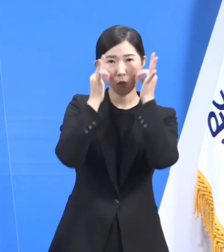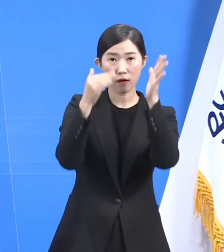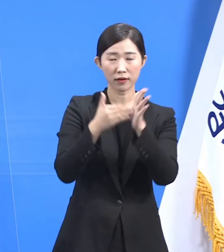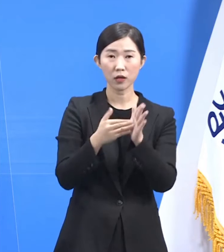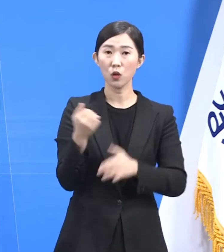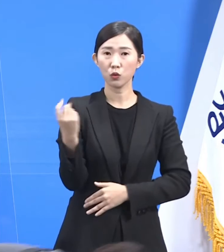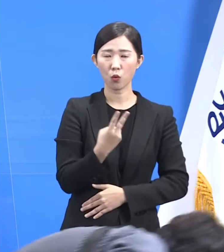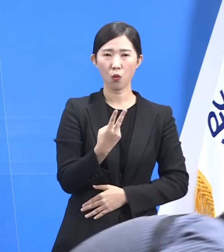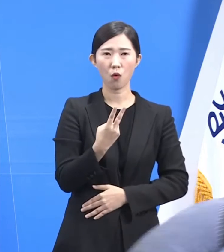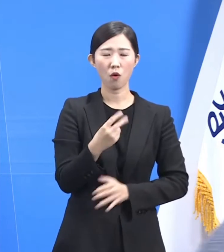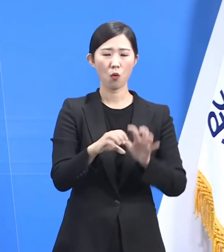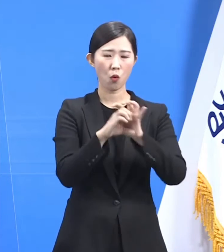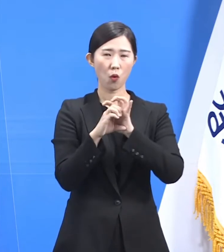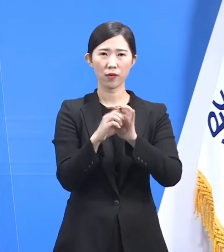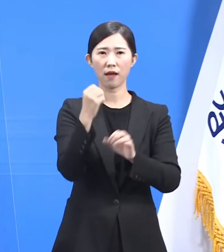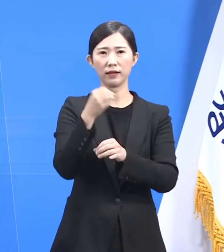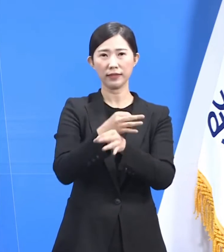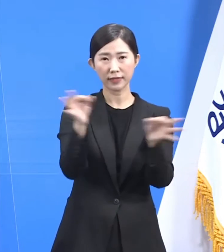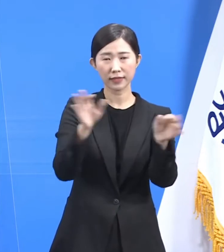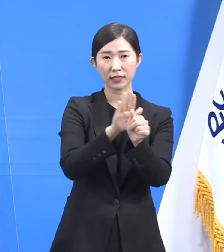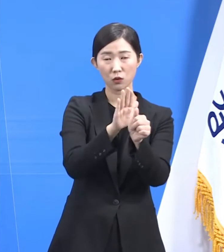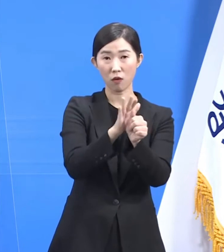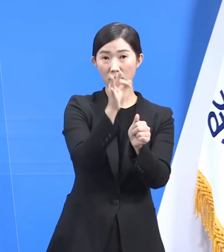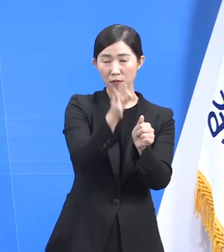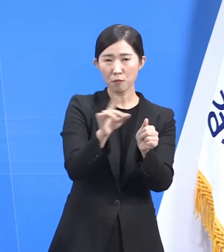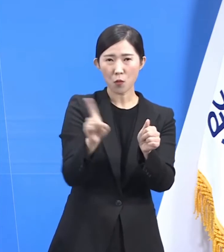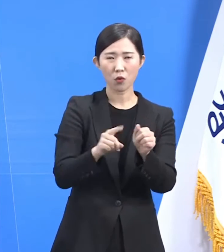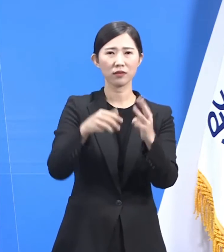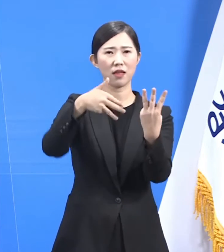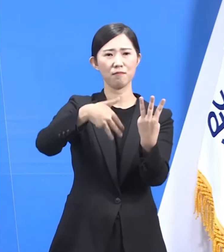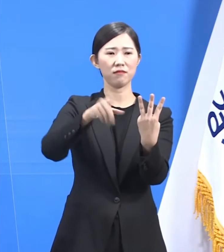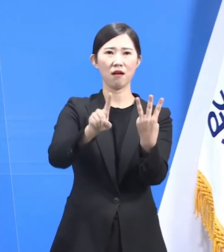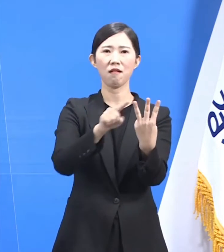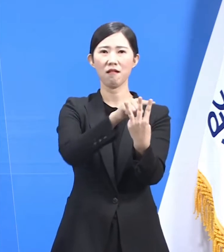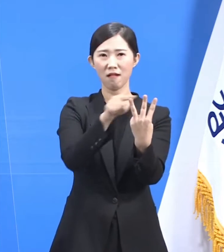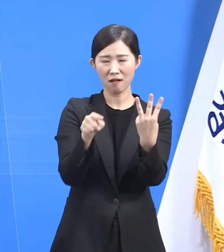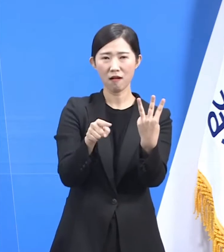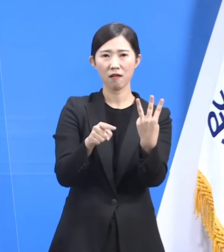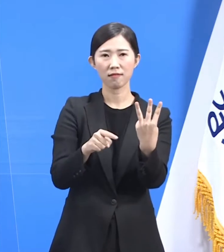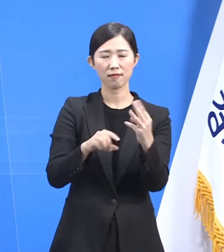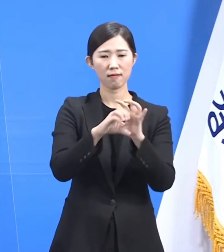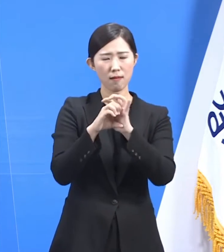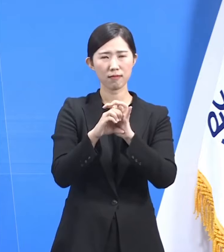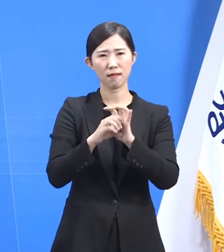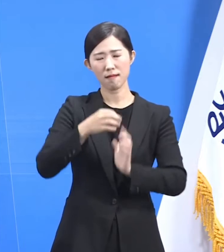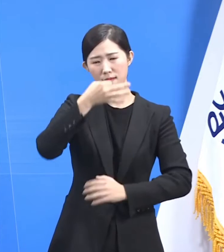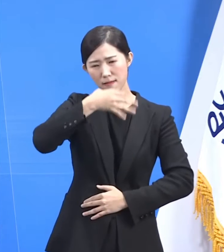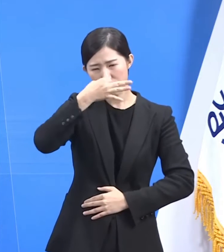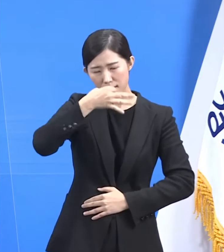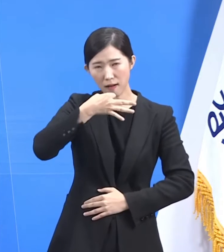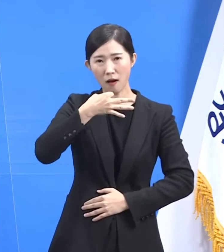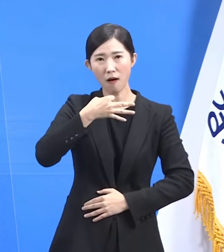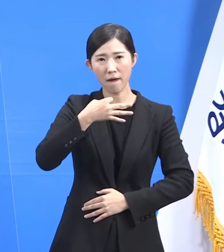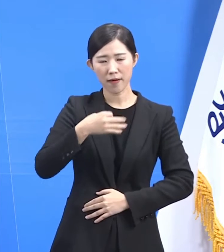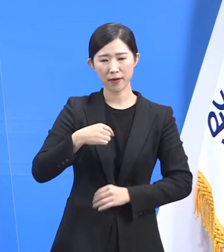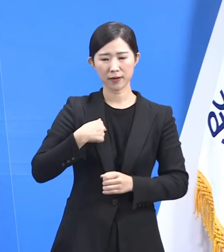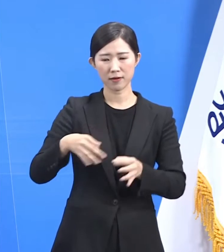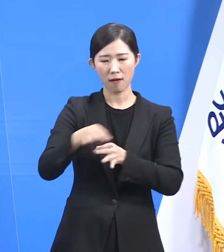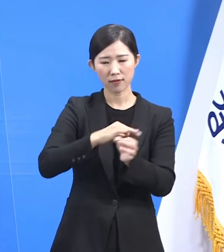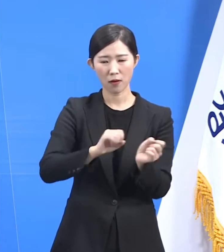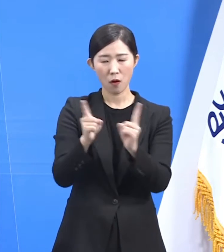재난 기본소득 지급으로 코로나19 경제 한파를 극복하는 데 기여했다고 자부합니다.